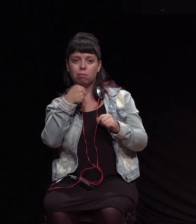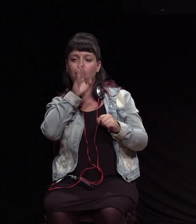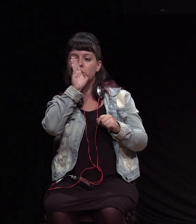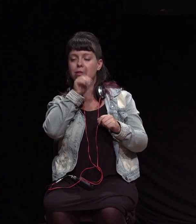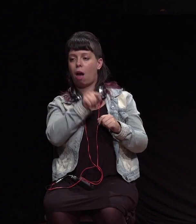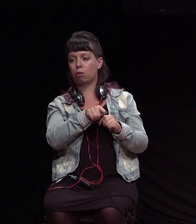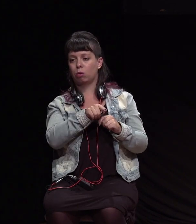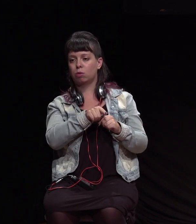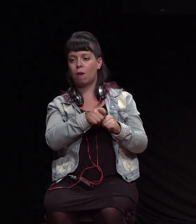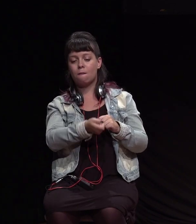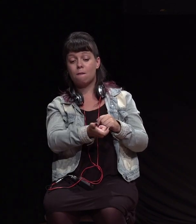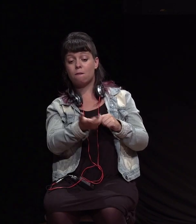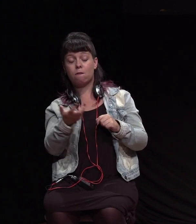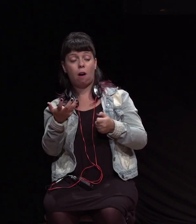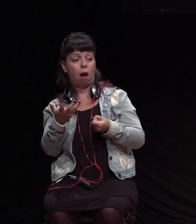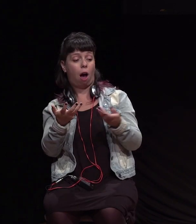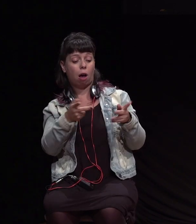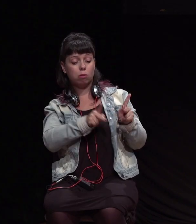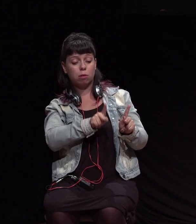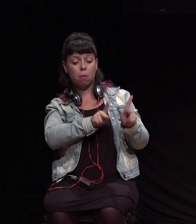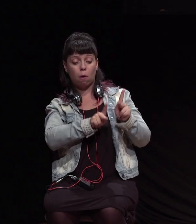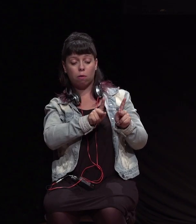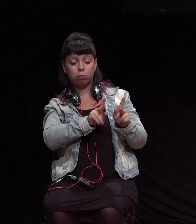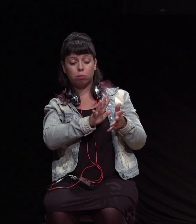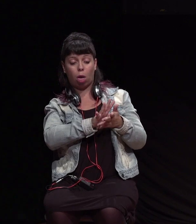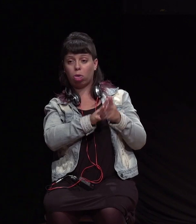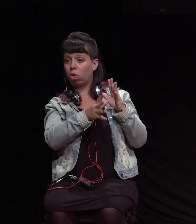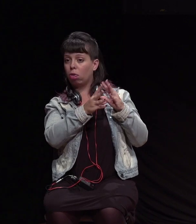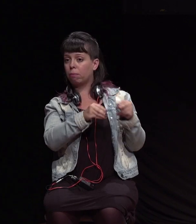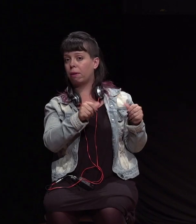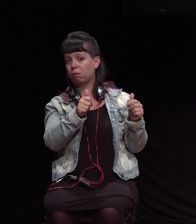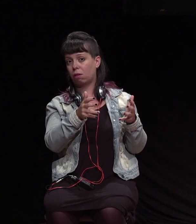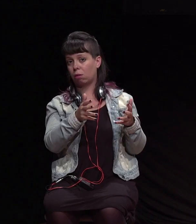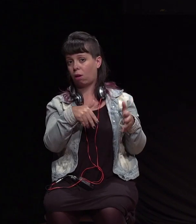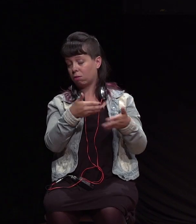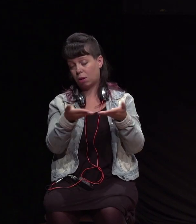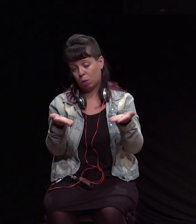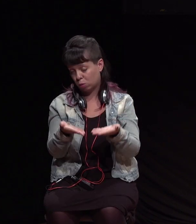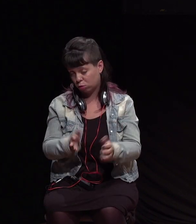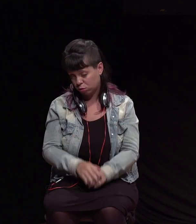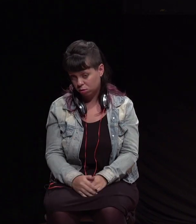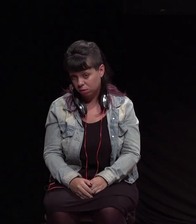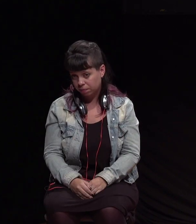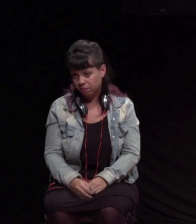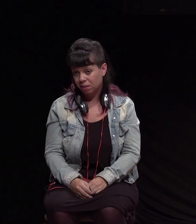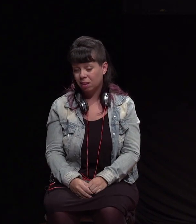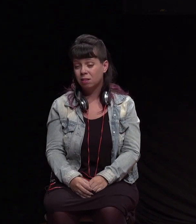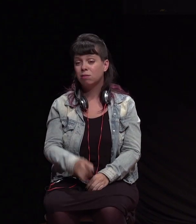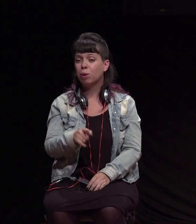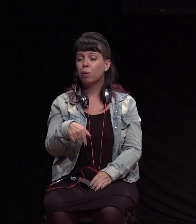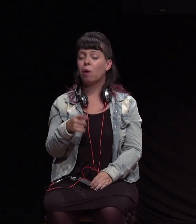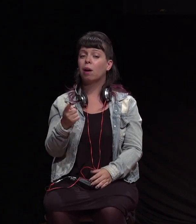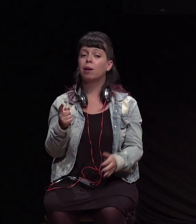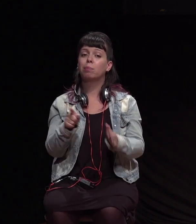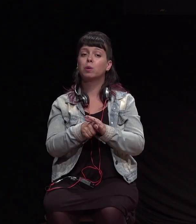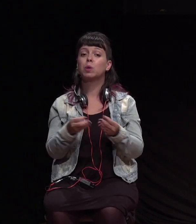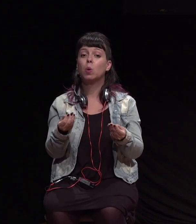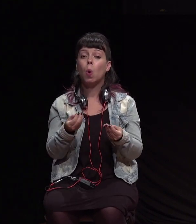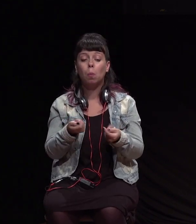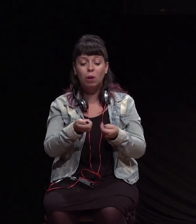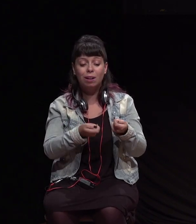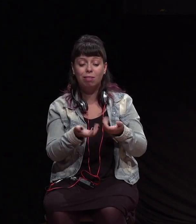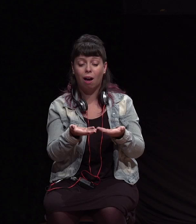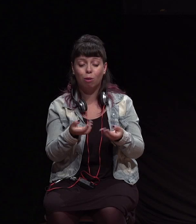série de civilizações e de mundos que se perdem, né, ainda hoje, né? Então, a questão toda é como lidar com isso. Quem é que vai gerar